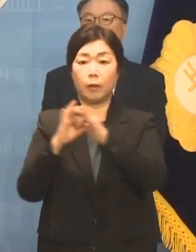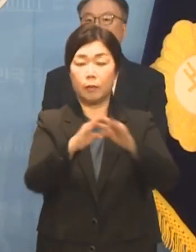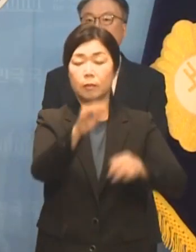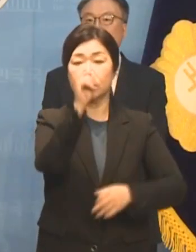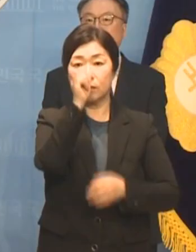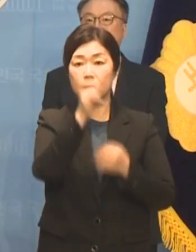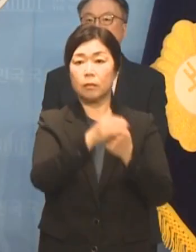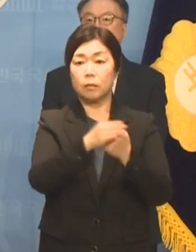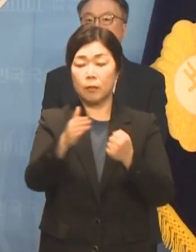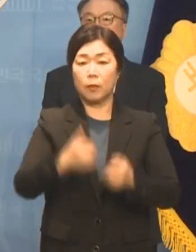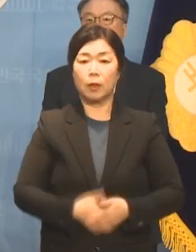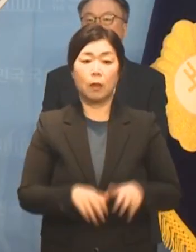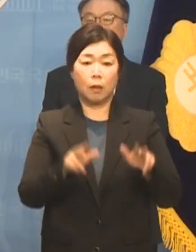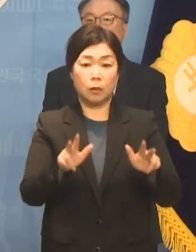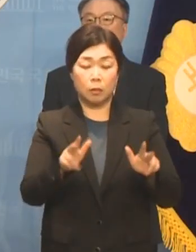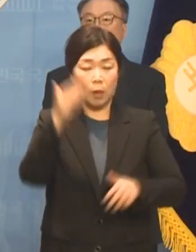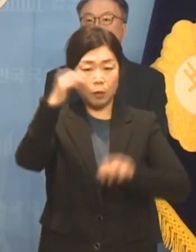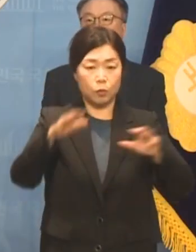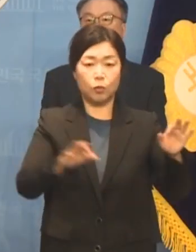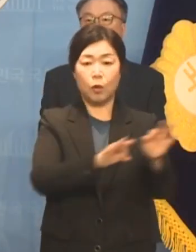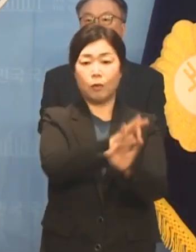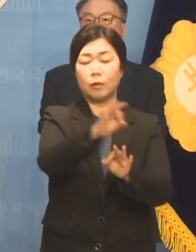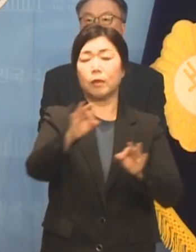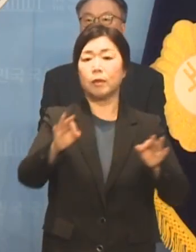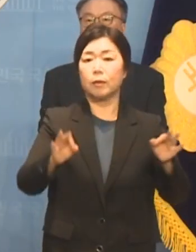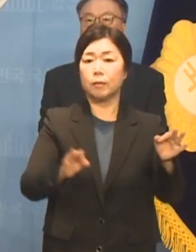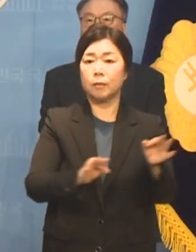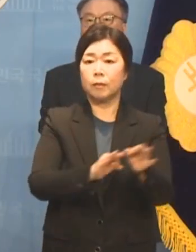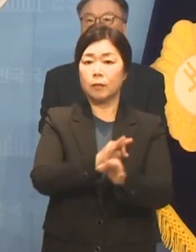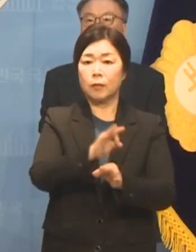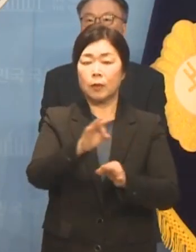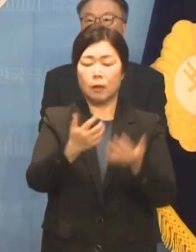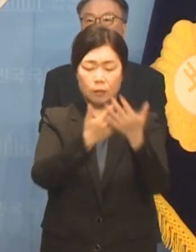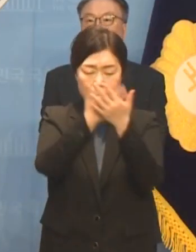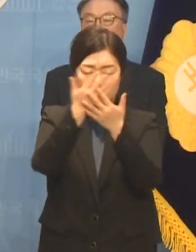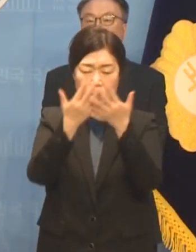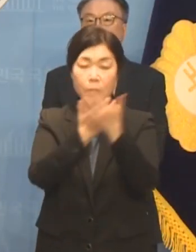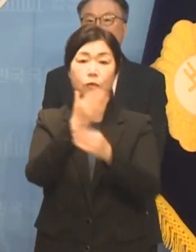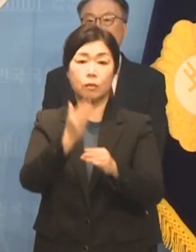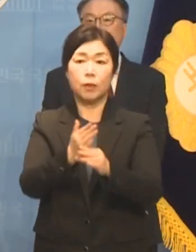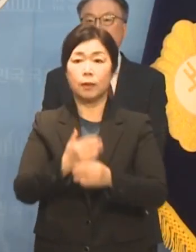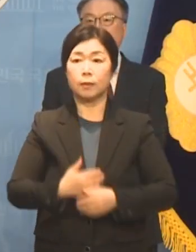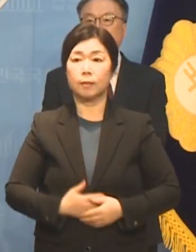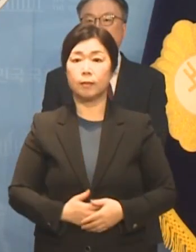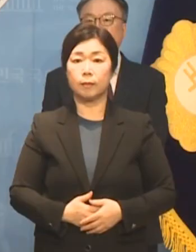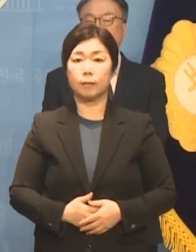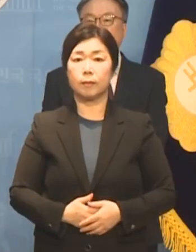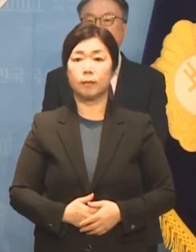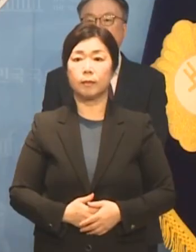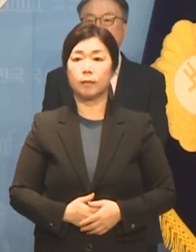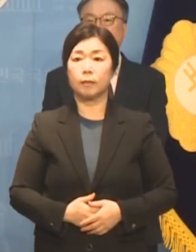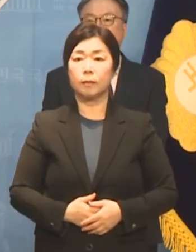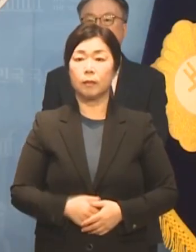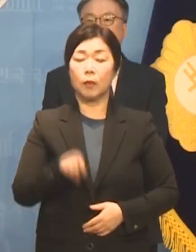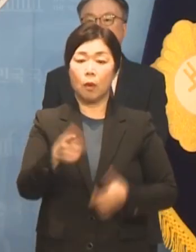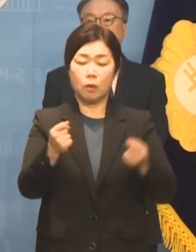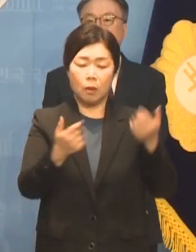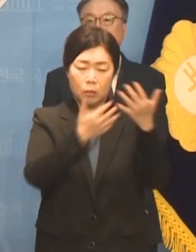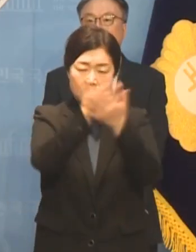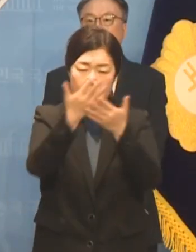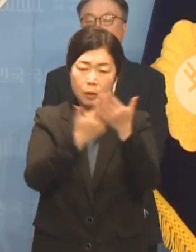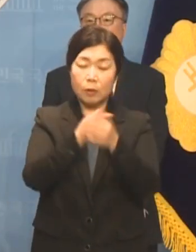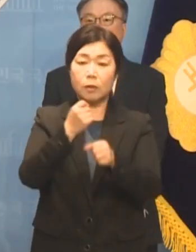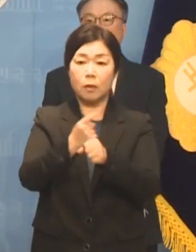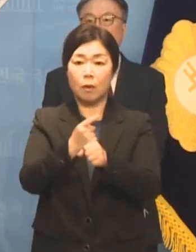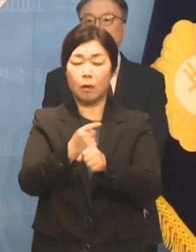발생하면서 지금 한국 경제는 자욱한 안개 속을 지나고 있습니다. 이러한